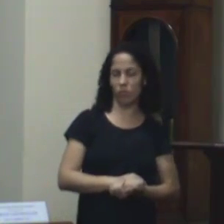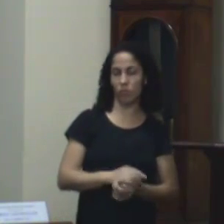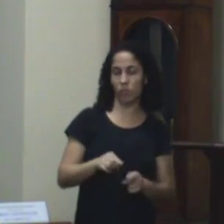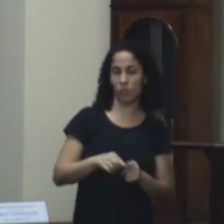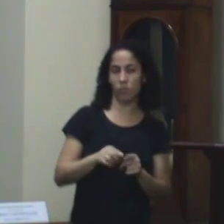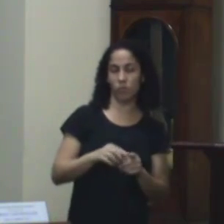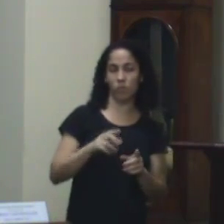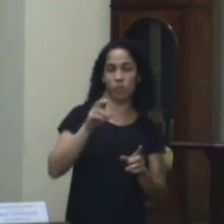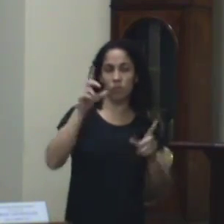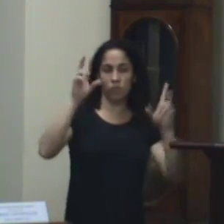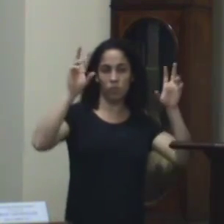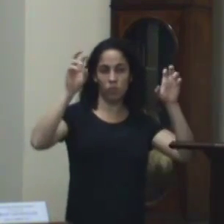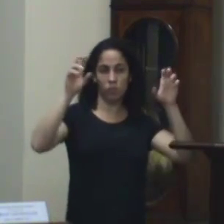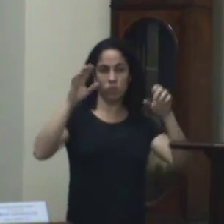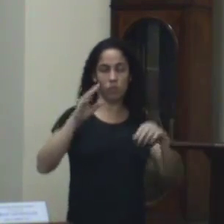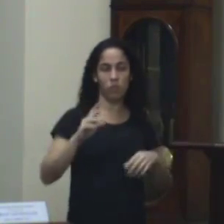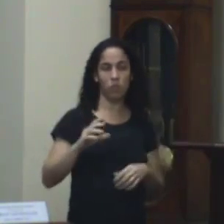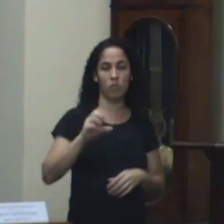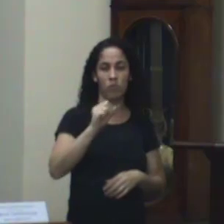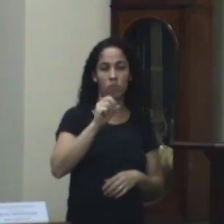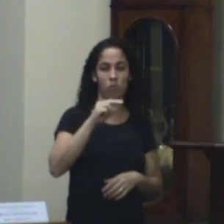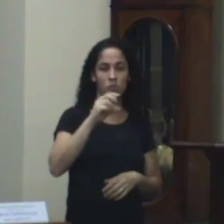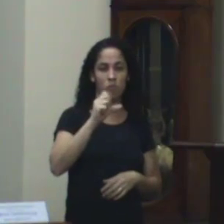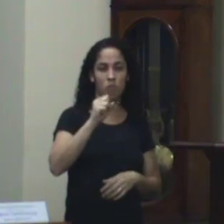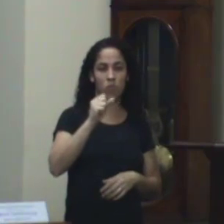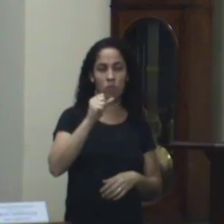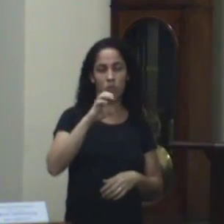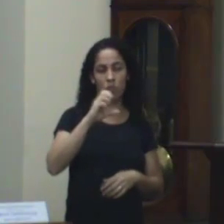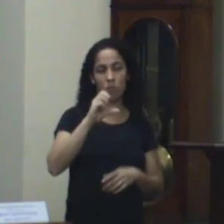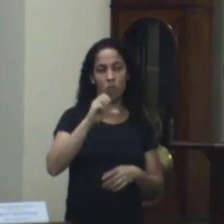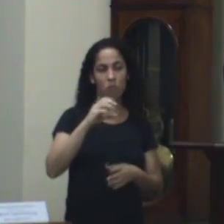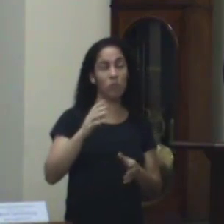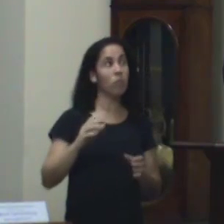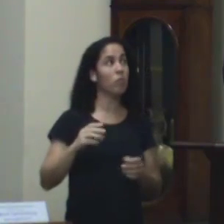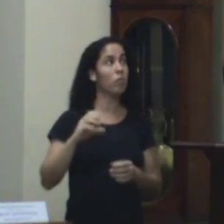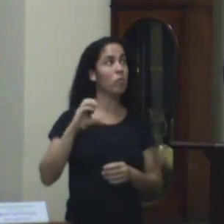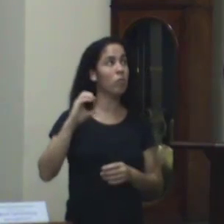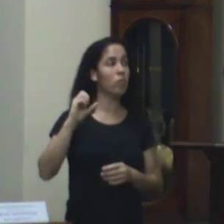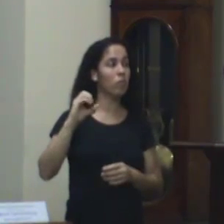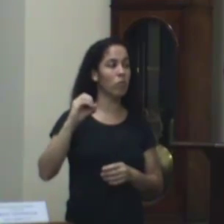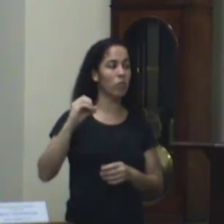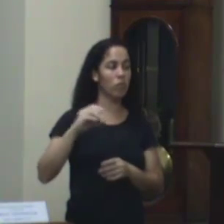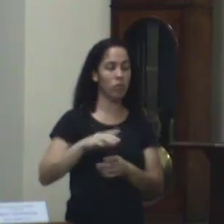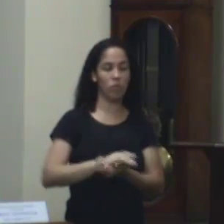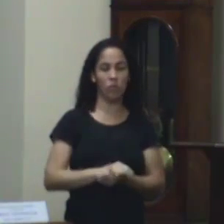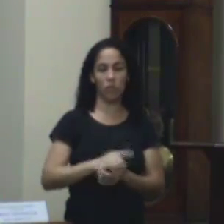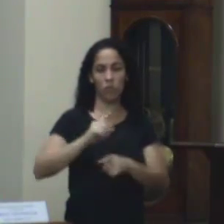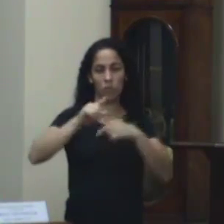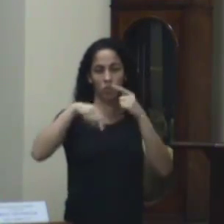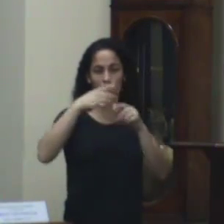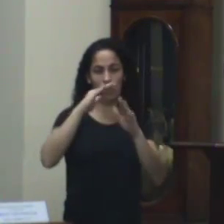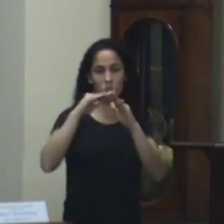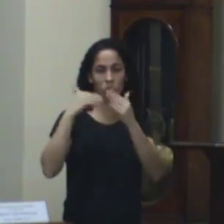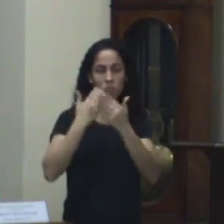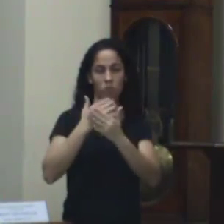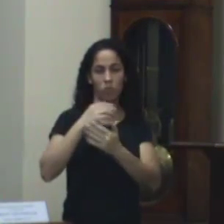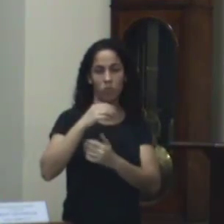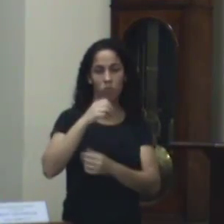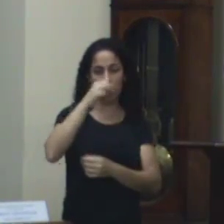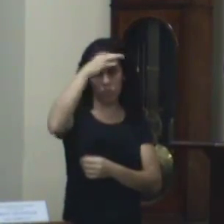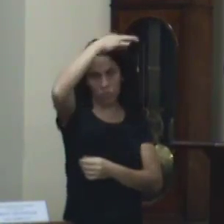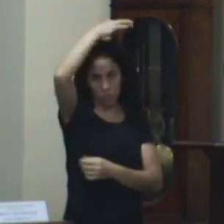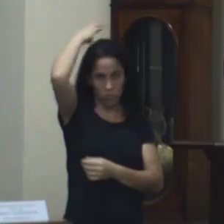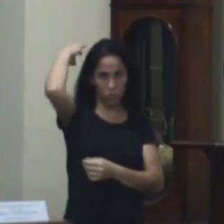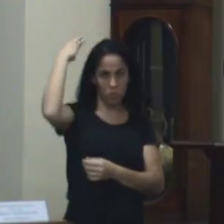foi apresentado como um caso de sucesso. Depois, nós seguimos até São Francisco, na Escola Maria de